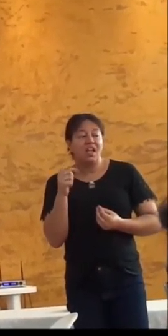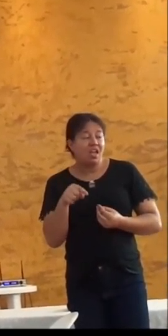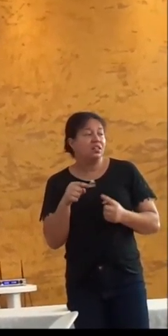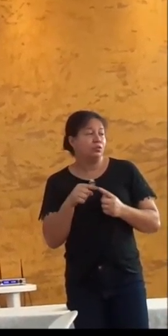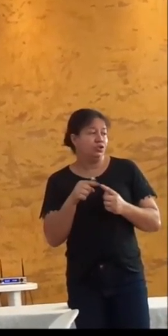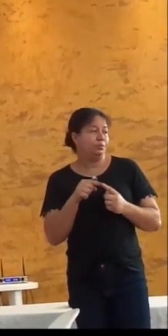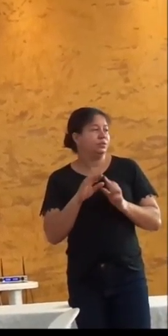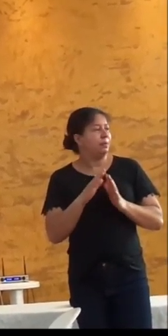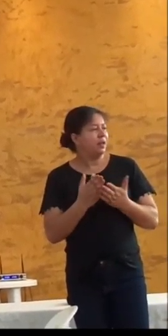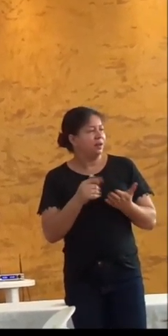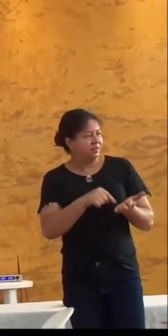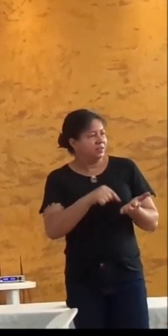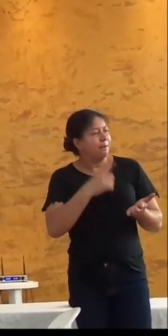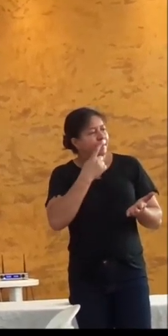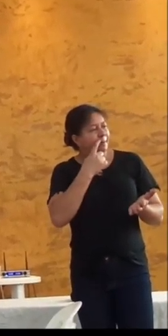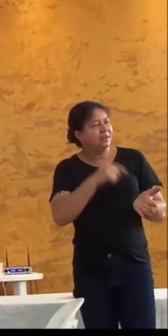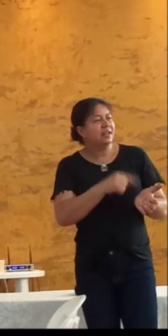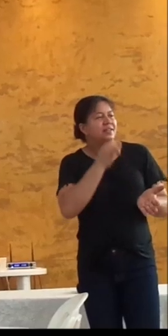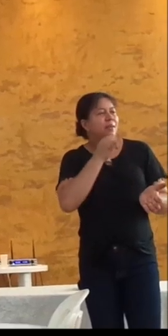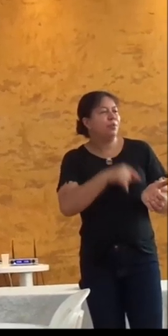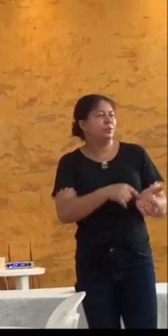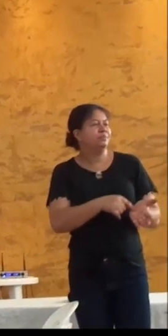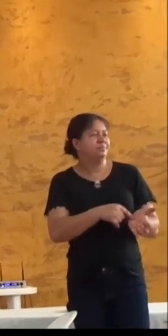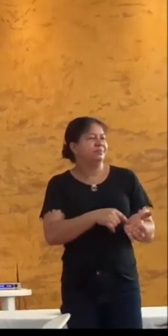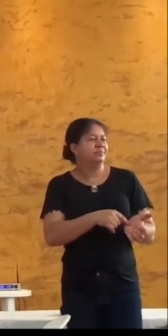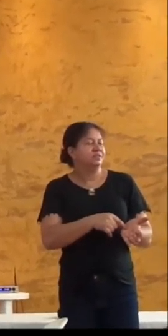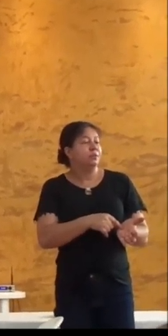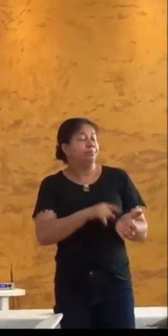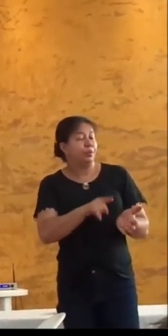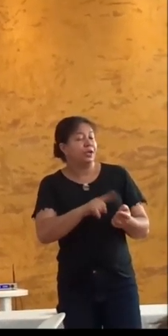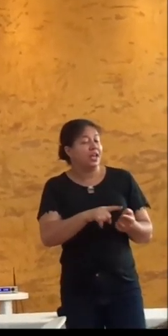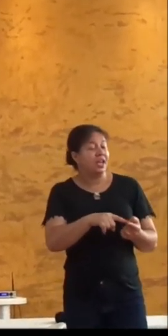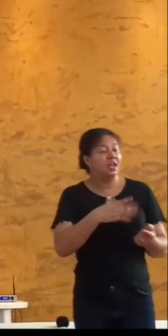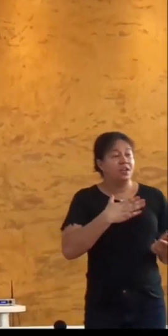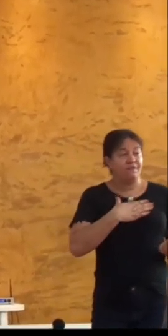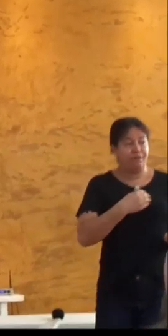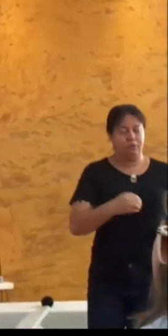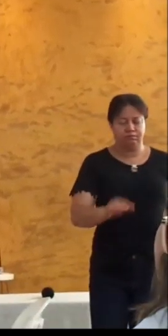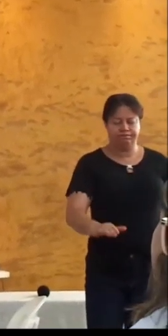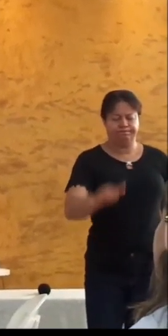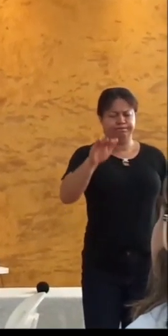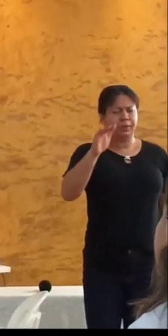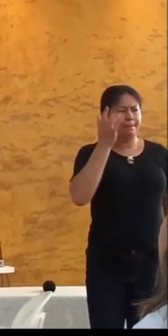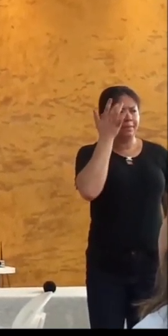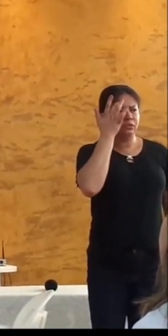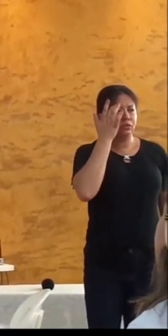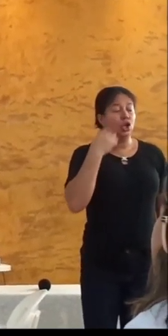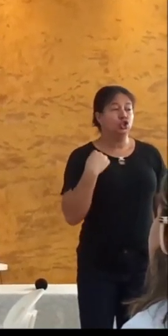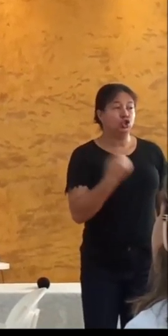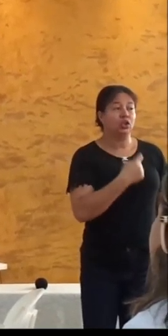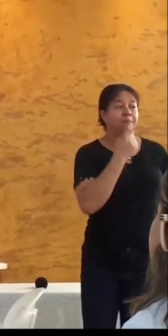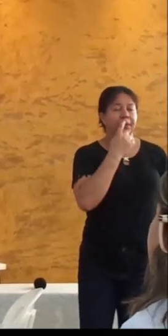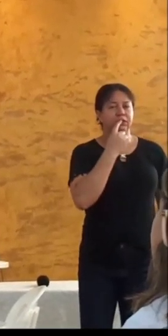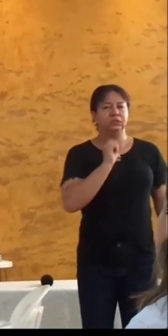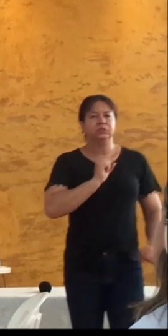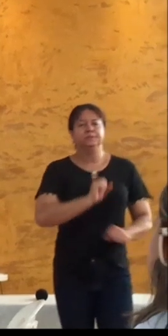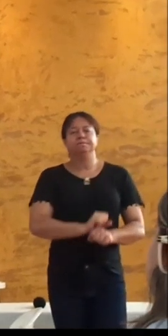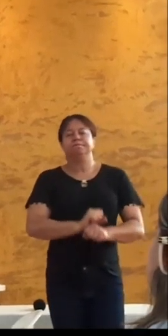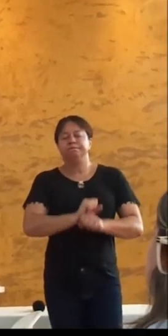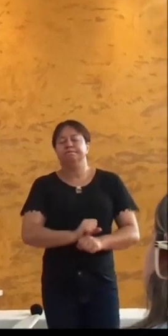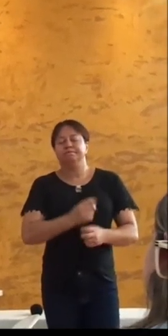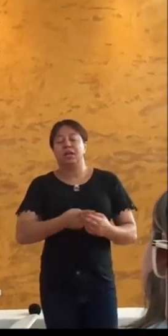pai que a Bíblia nos traz. Quando os filhos estão amadurecendo, nós sabemos esperar pelo amadurecimento